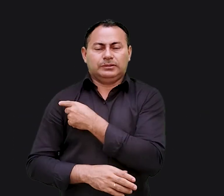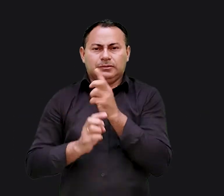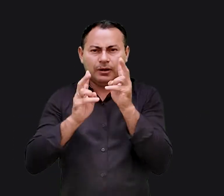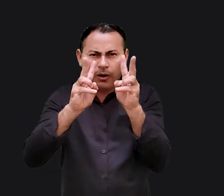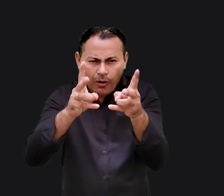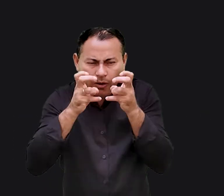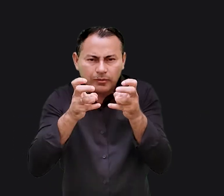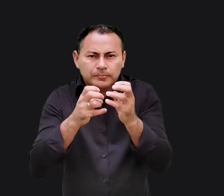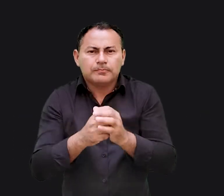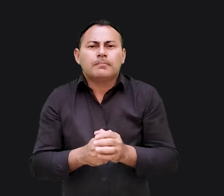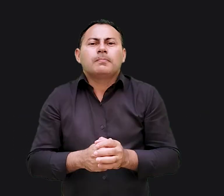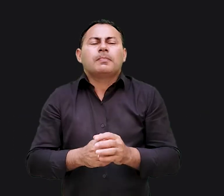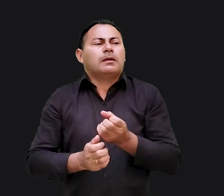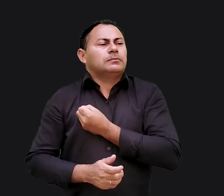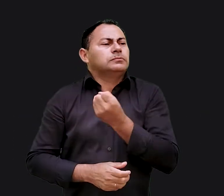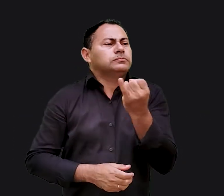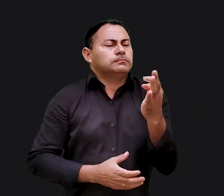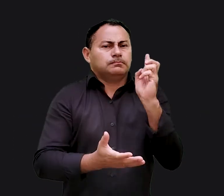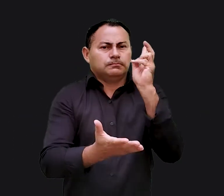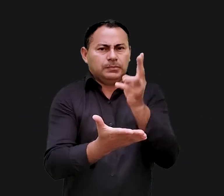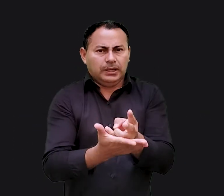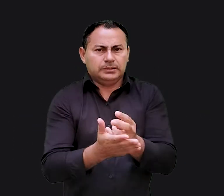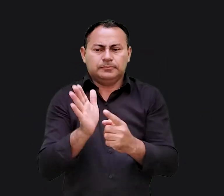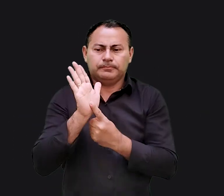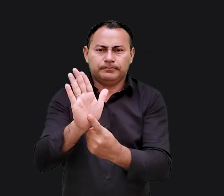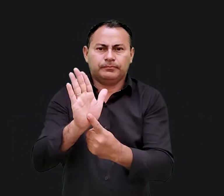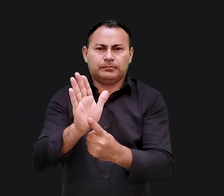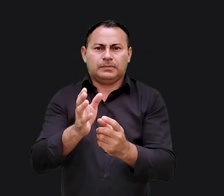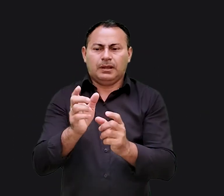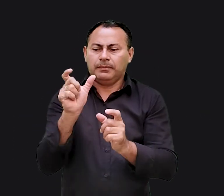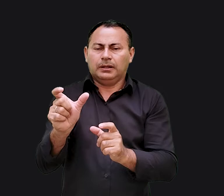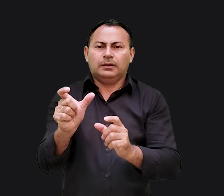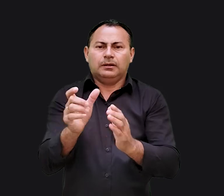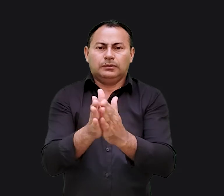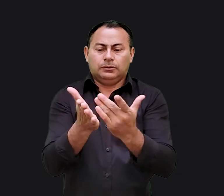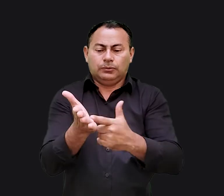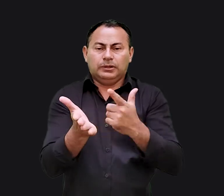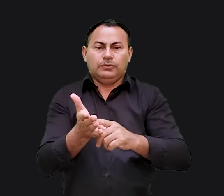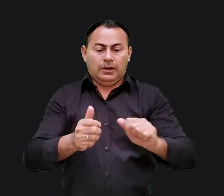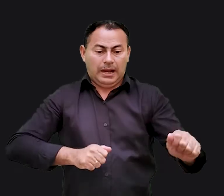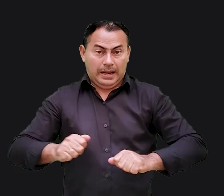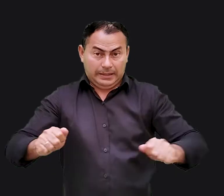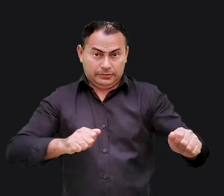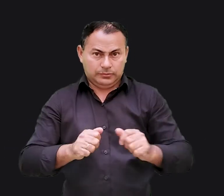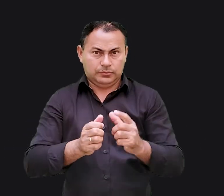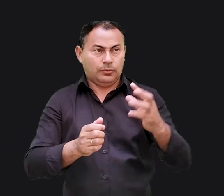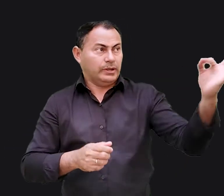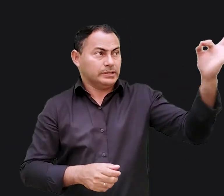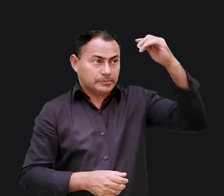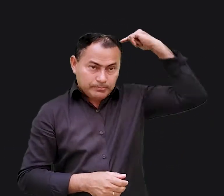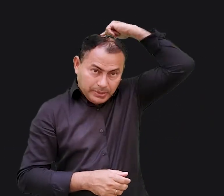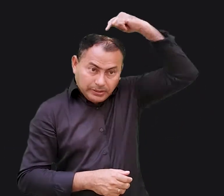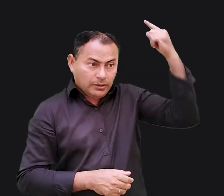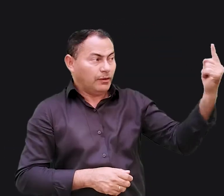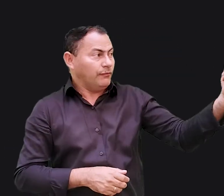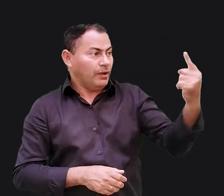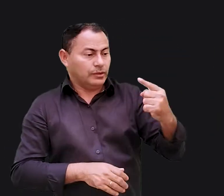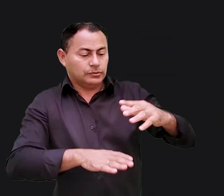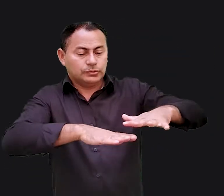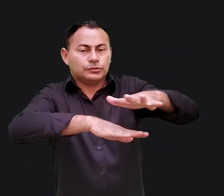nós. Observe, tantas vezes aparece a expressão no livro de Atos: o Espírito Santo veio sobre